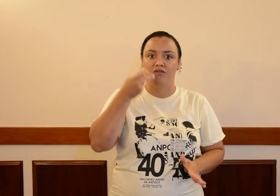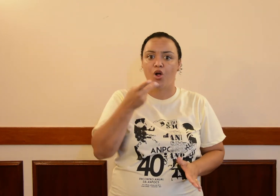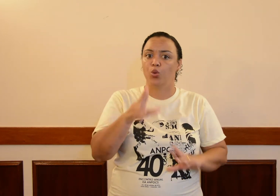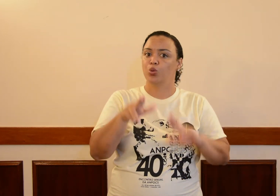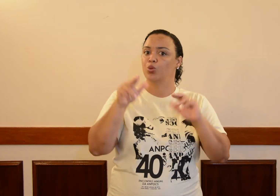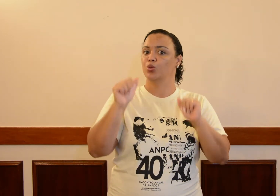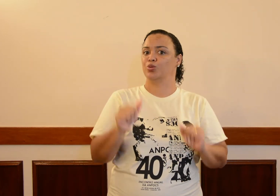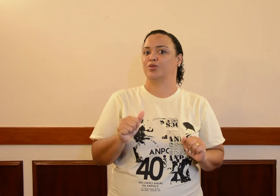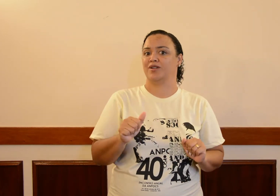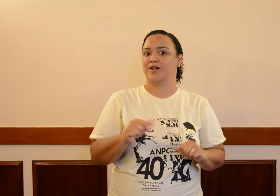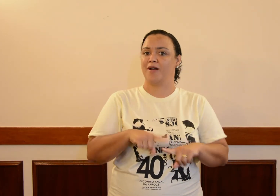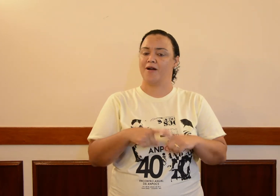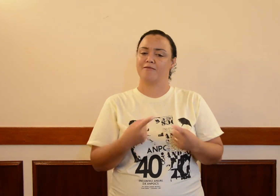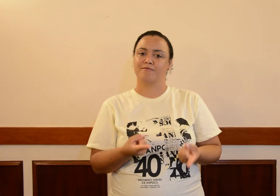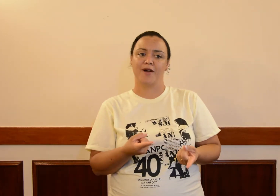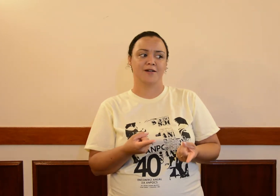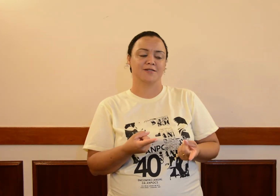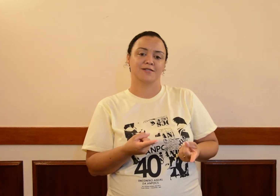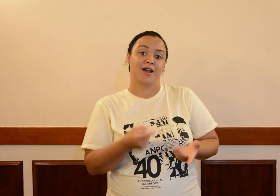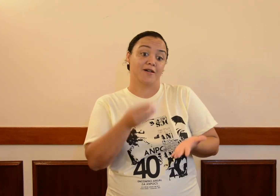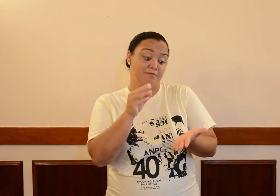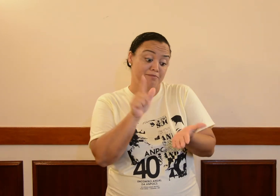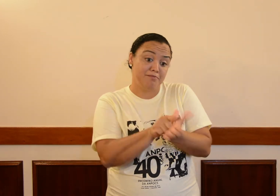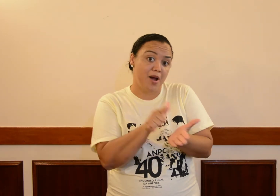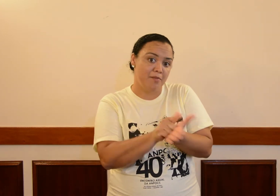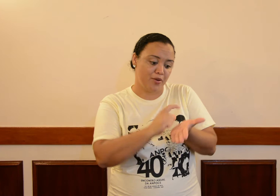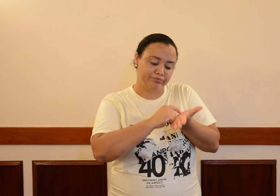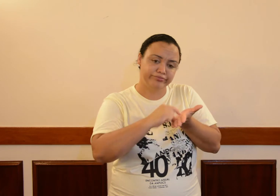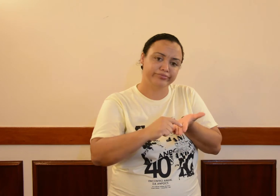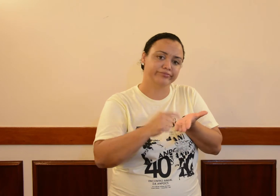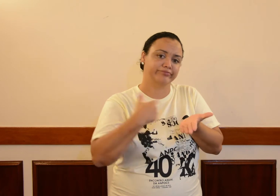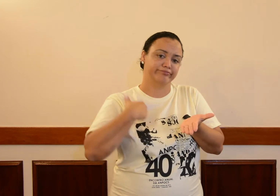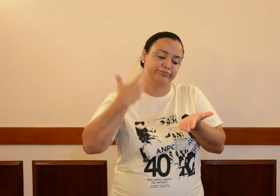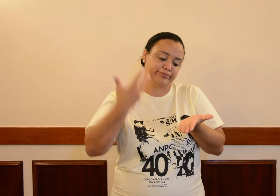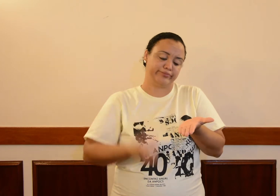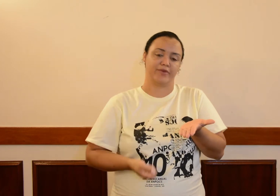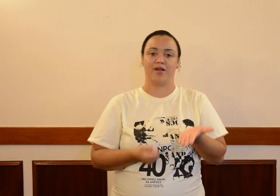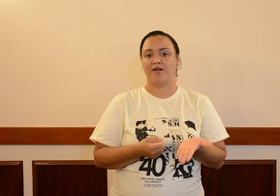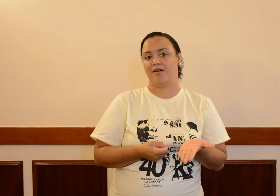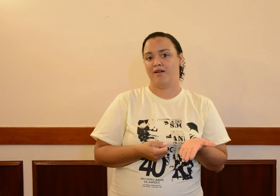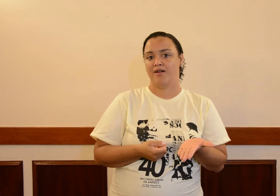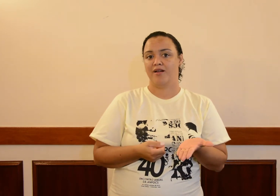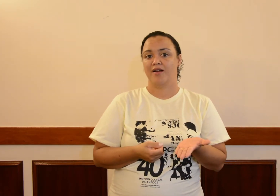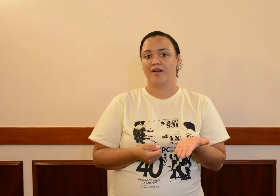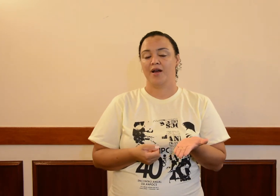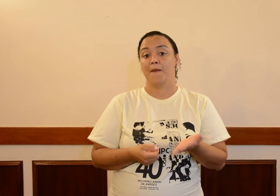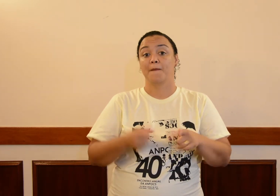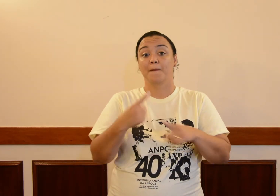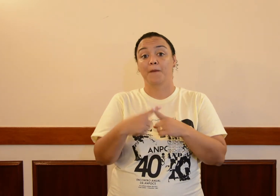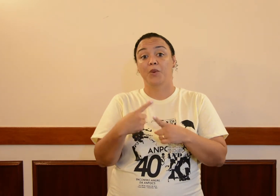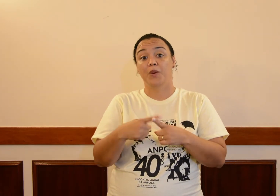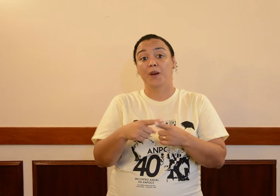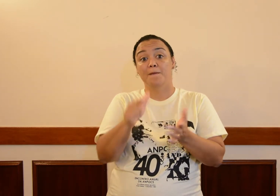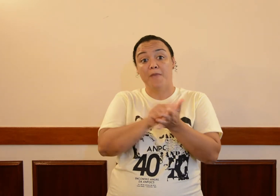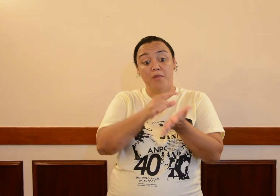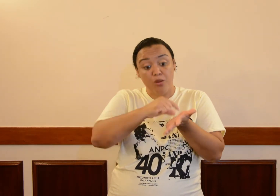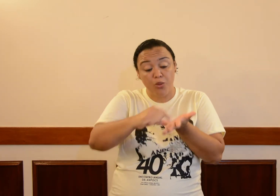psicológico da clínica e um atestado do posto de saúde, os quais registram numa avaliação diagnóstica que muito